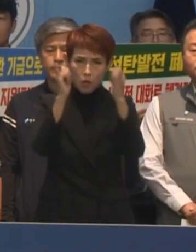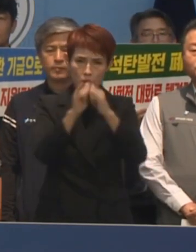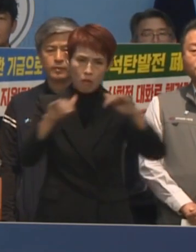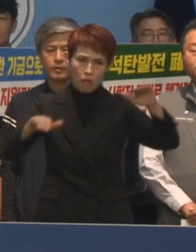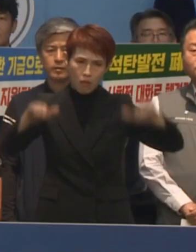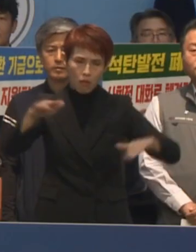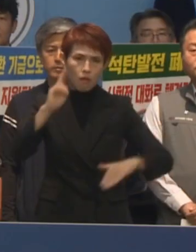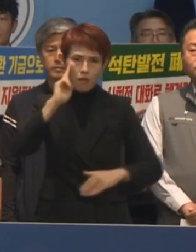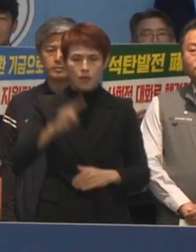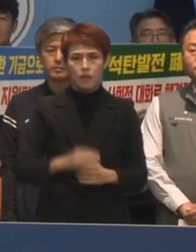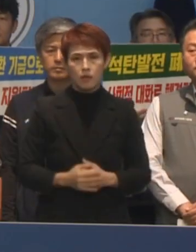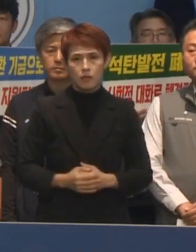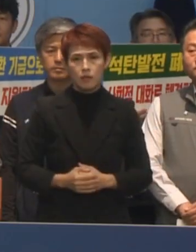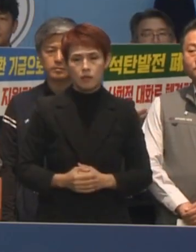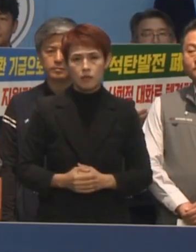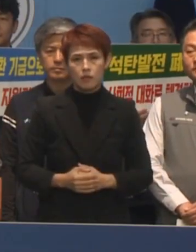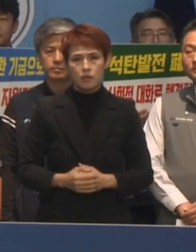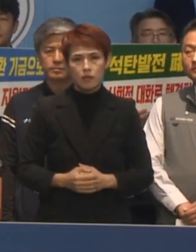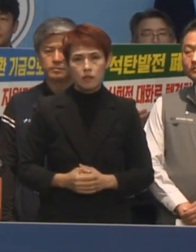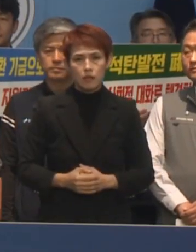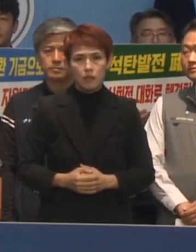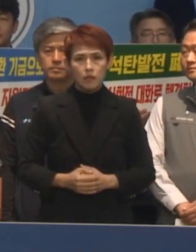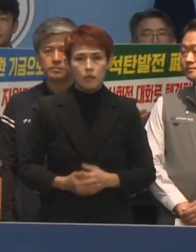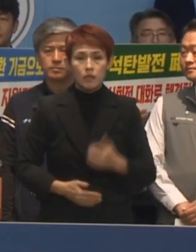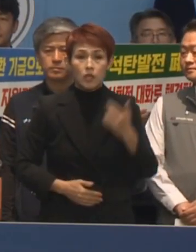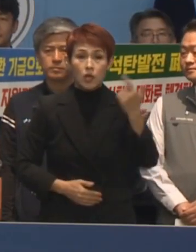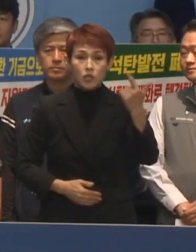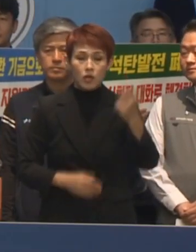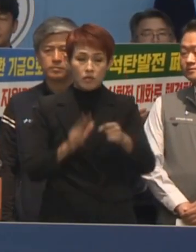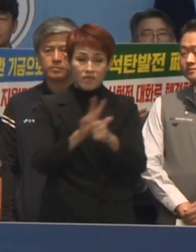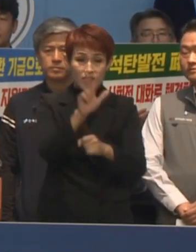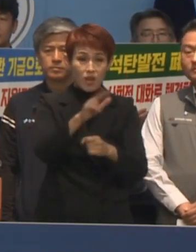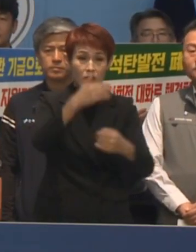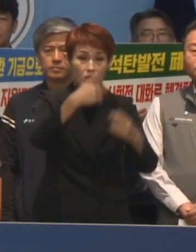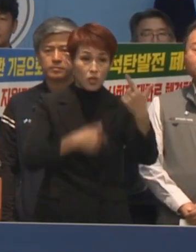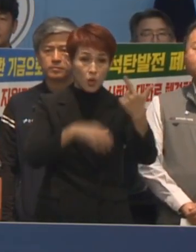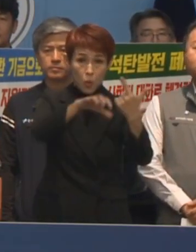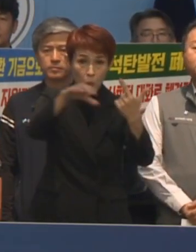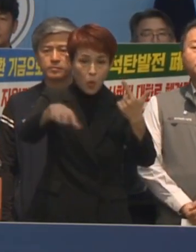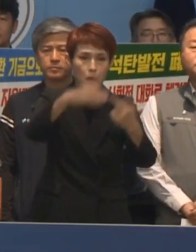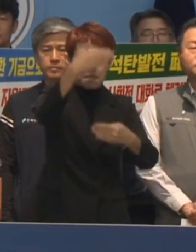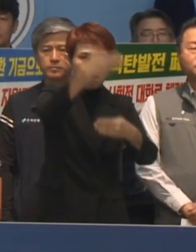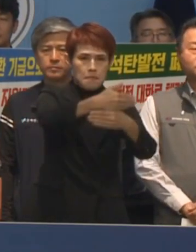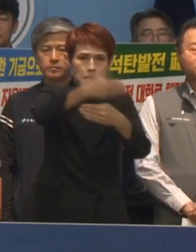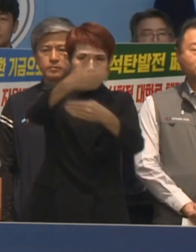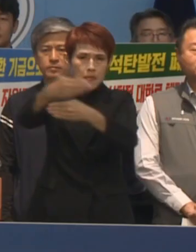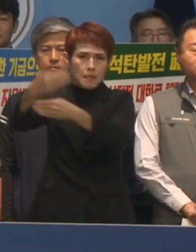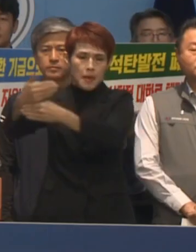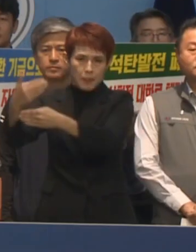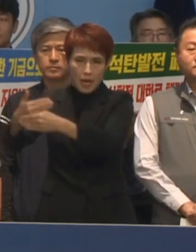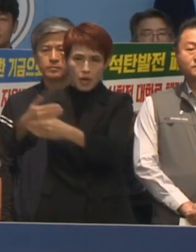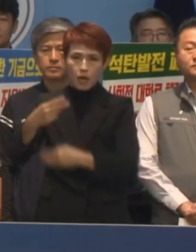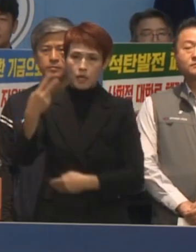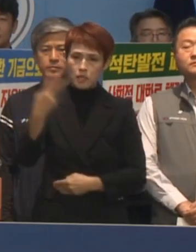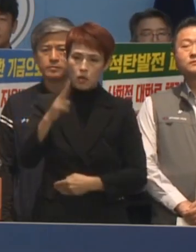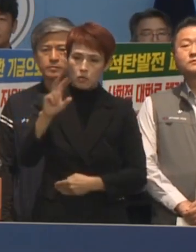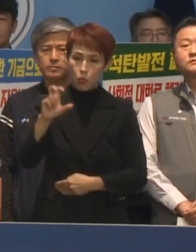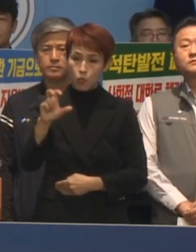있습니다. 현재까지 6기의 석탄화력발전소가 폐쇄되었고